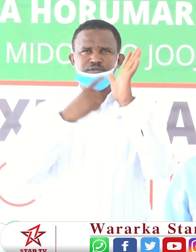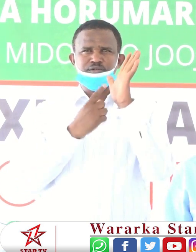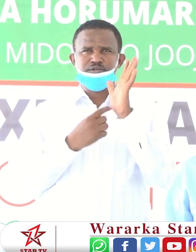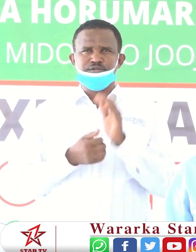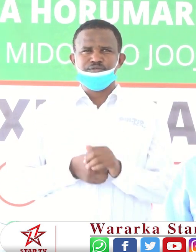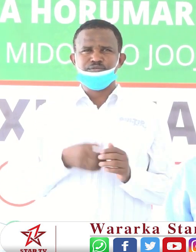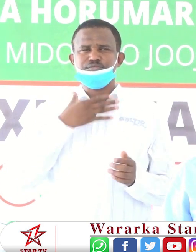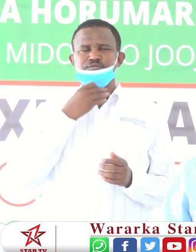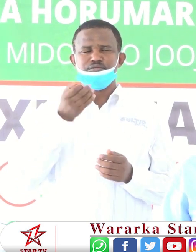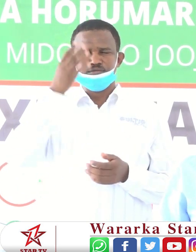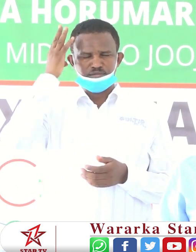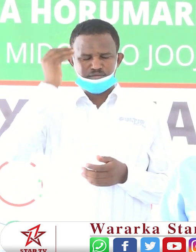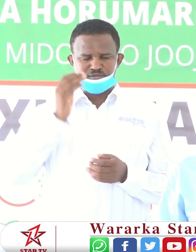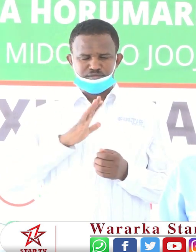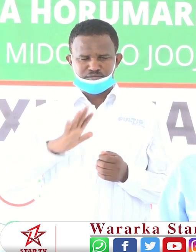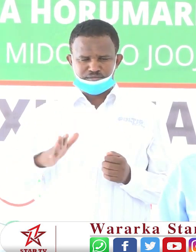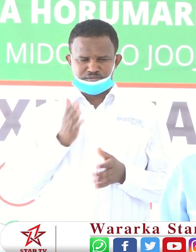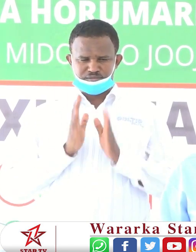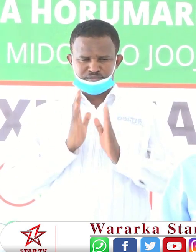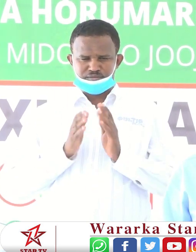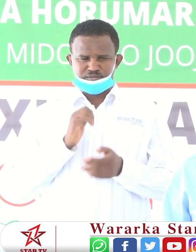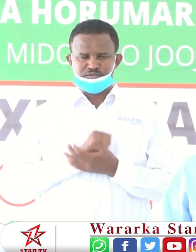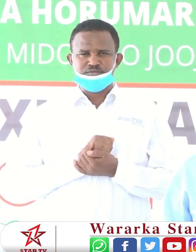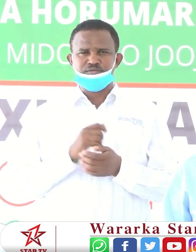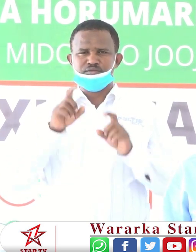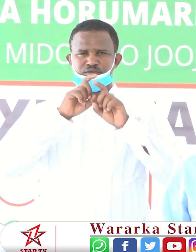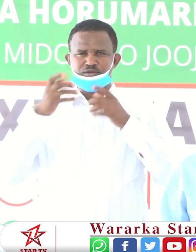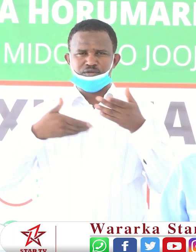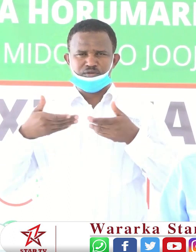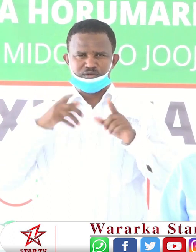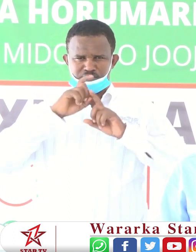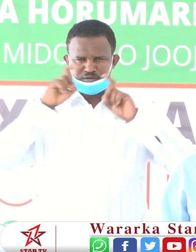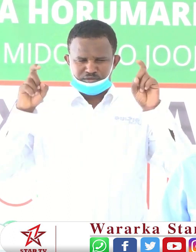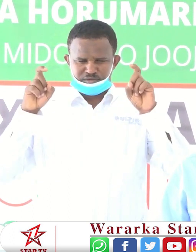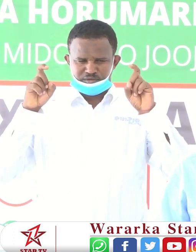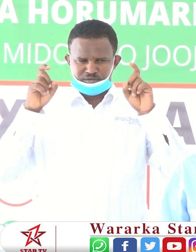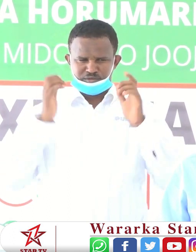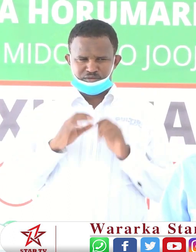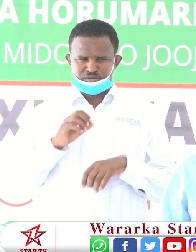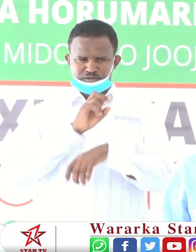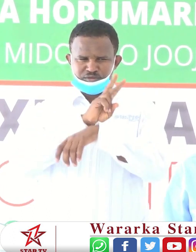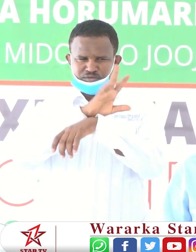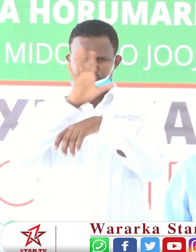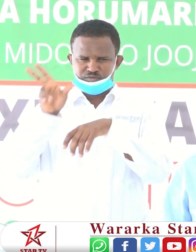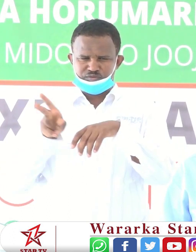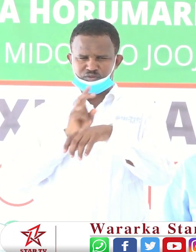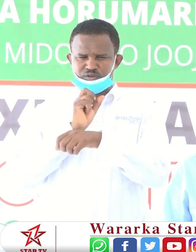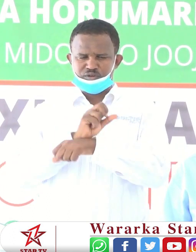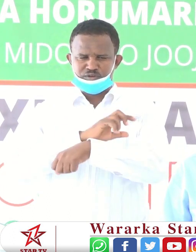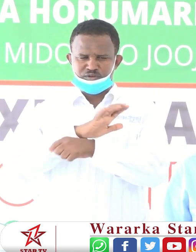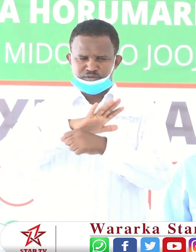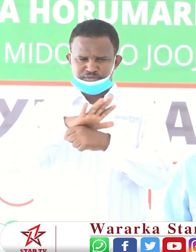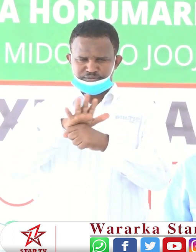لان دمان تود كله وداغو حالة دي اوغودن بيسي افريا لباطن كي ساعدو دي اوغودن